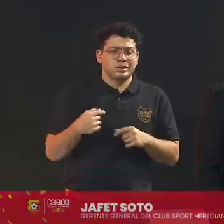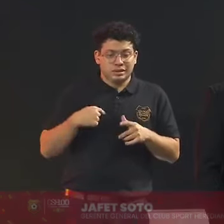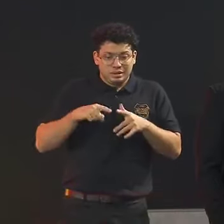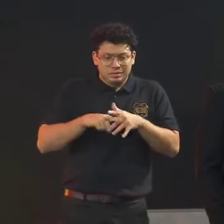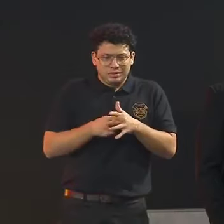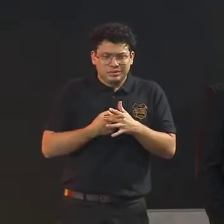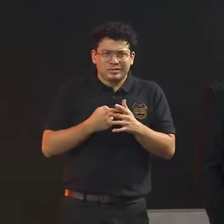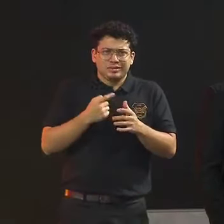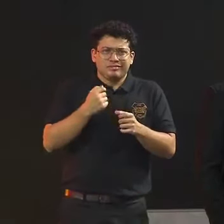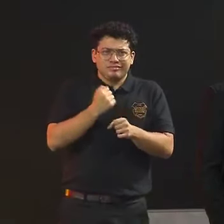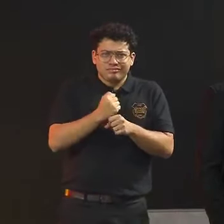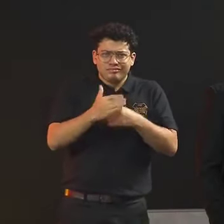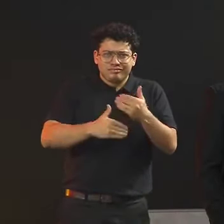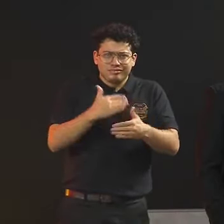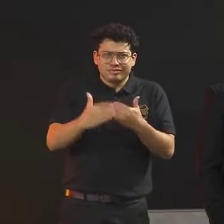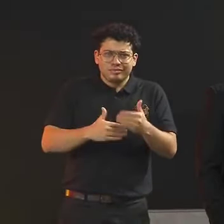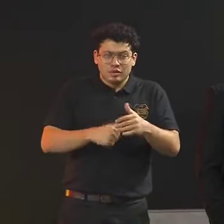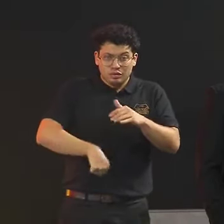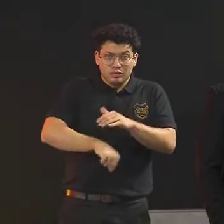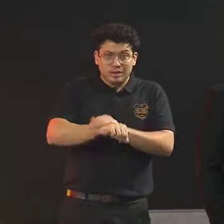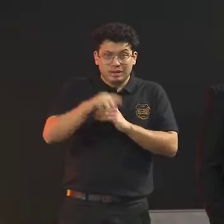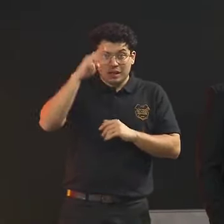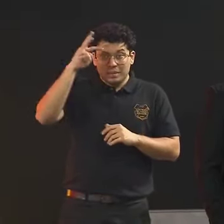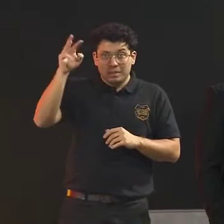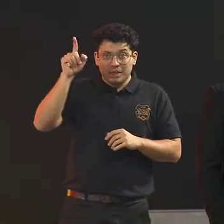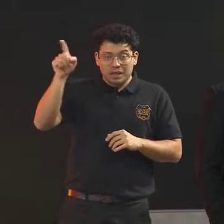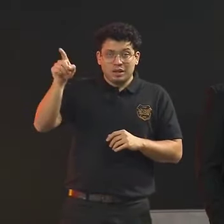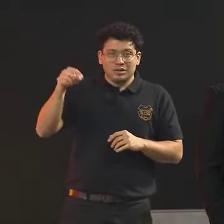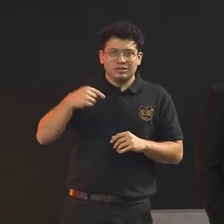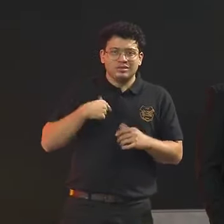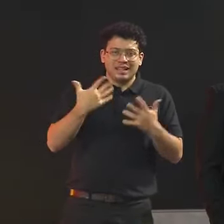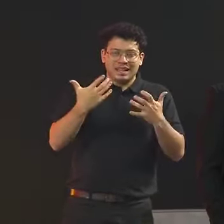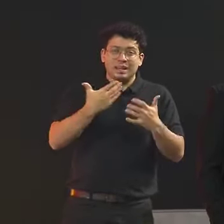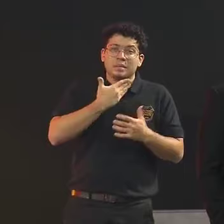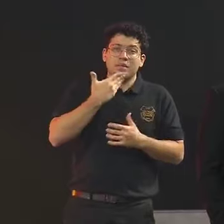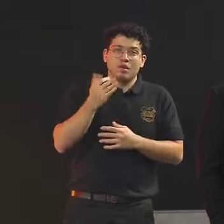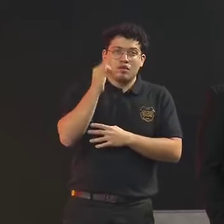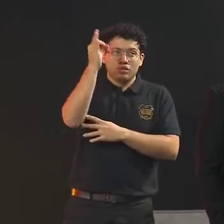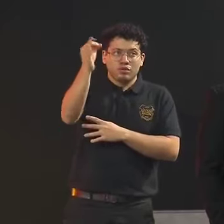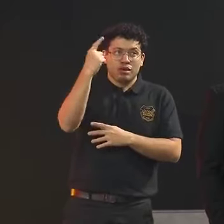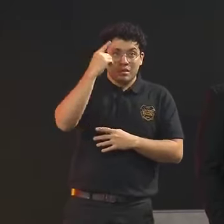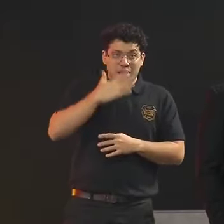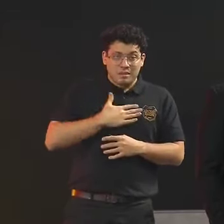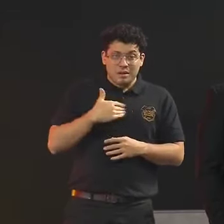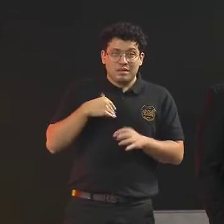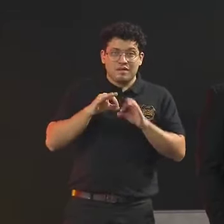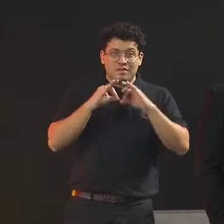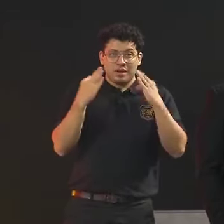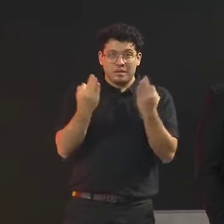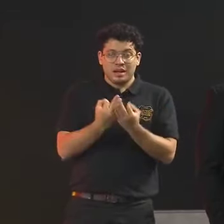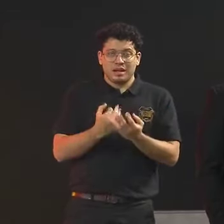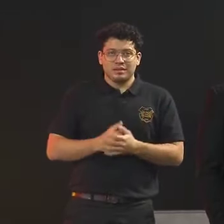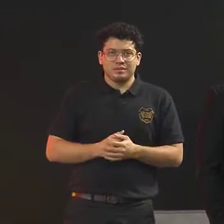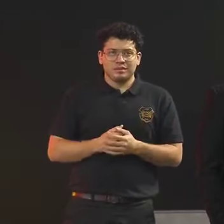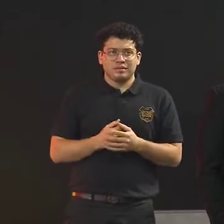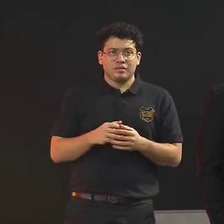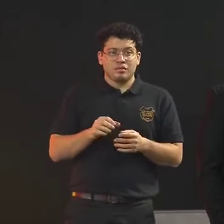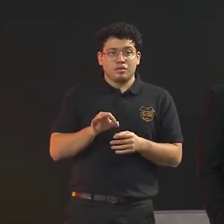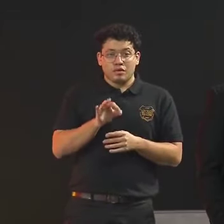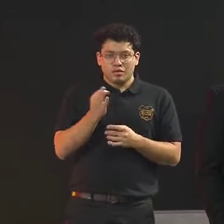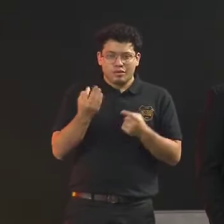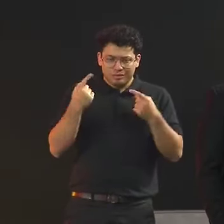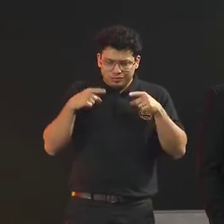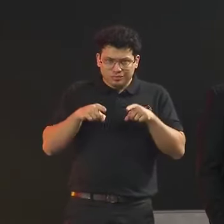una carrera como futbolista en México y luchaba por tener un mejor futuro para mí y mi familia. De forma paralela,